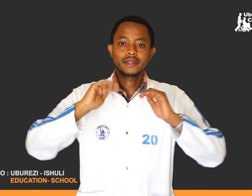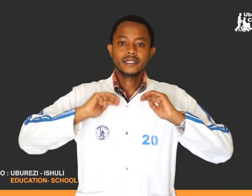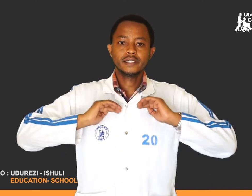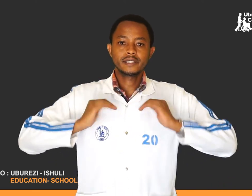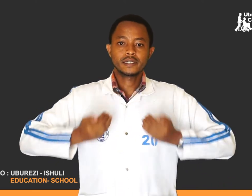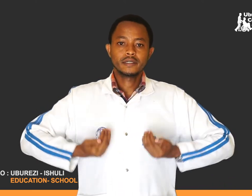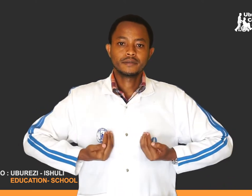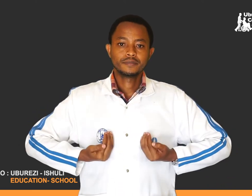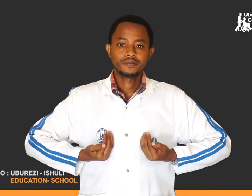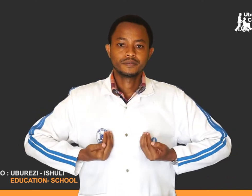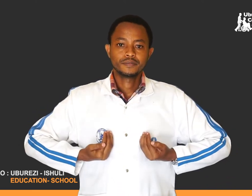animatrice.